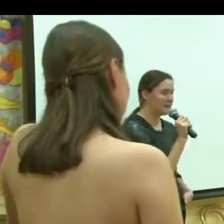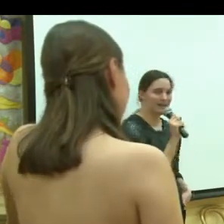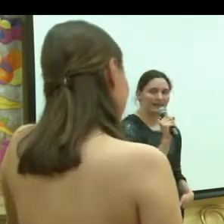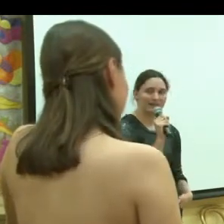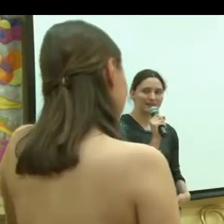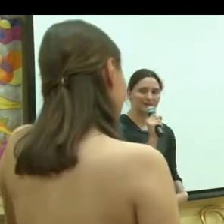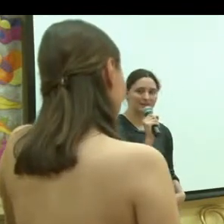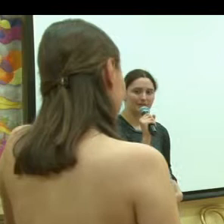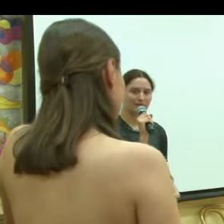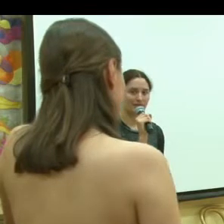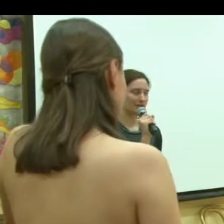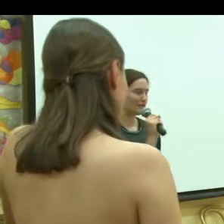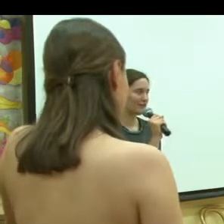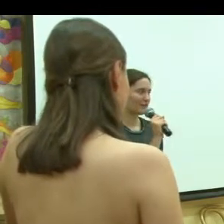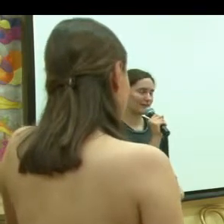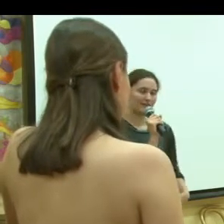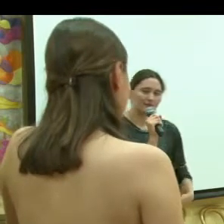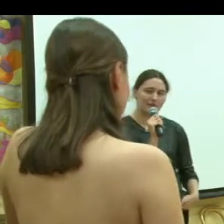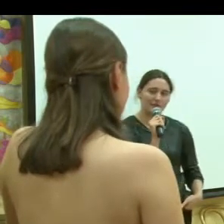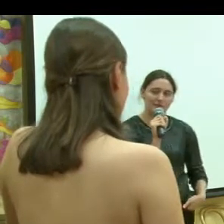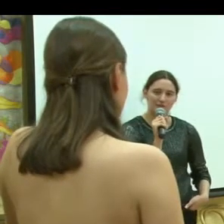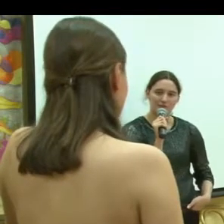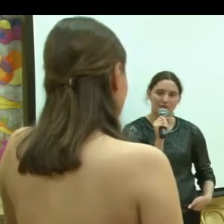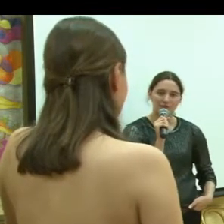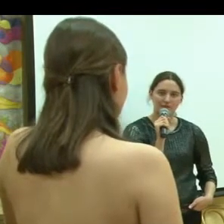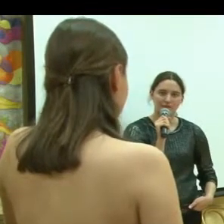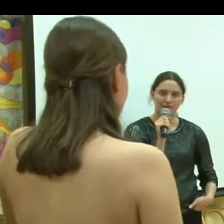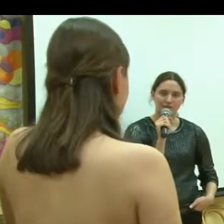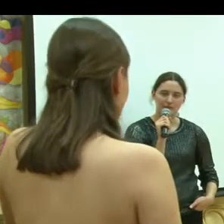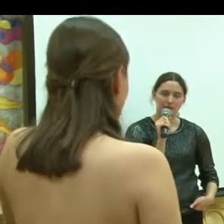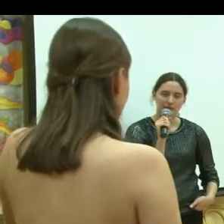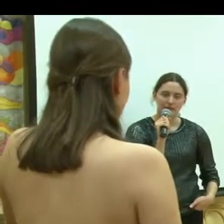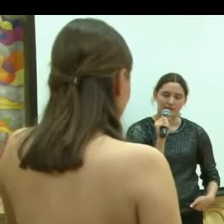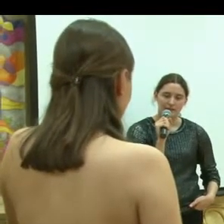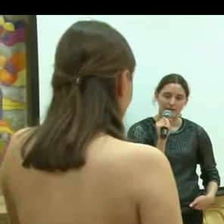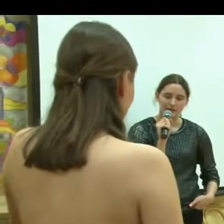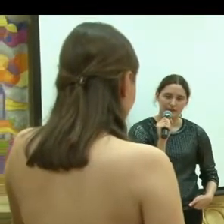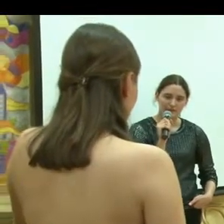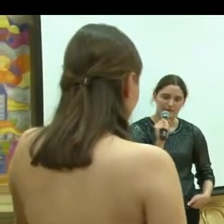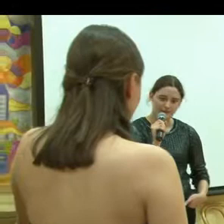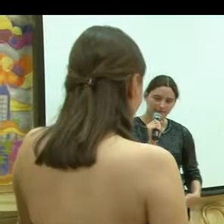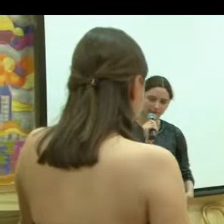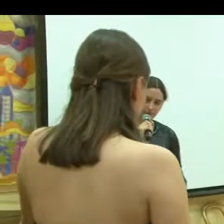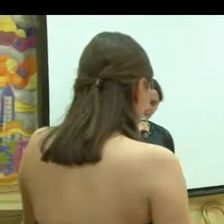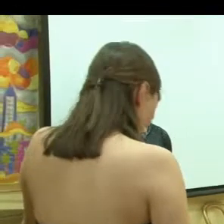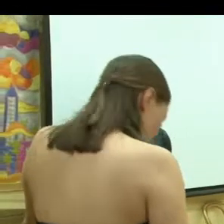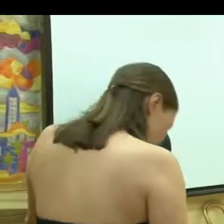zademonstrował. Także już Sylwia ma czarną sukienkę bez ramion. Jest to sukienka z